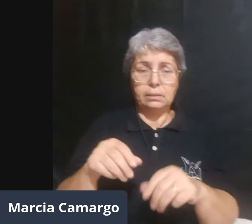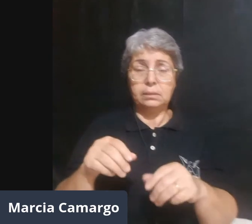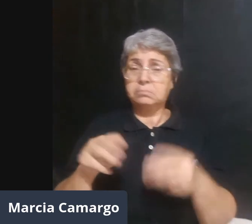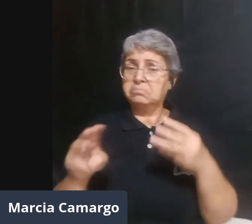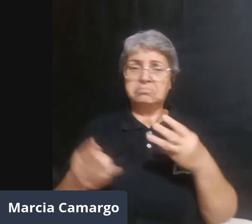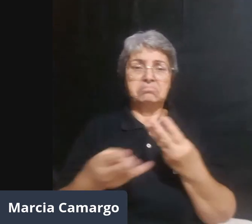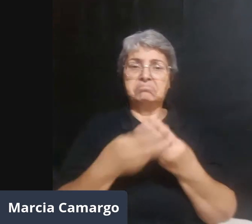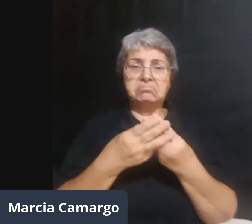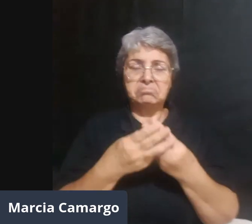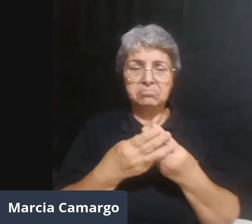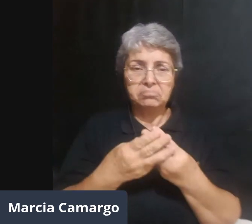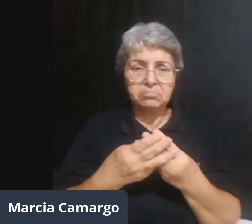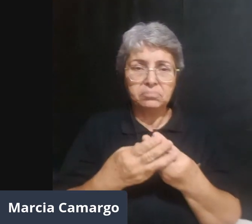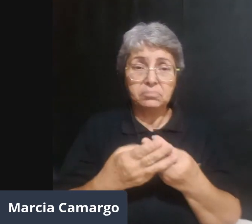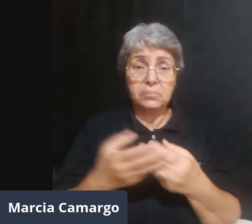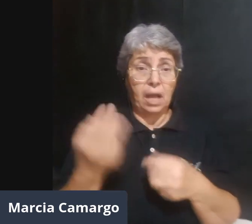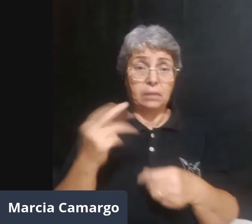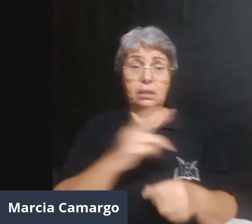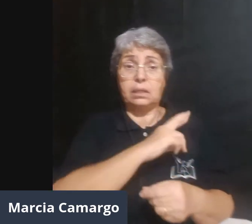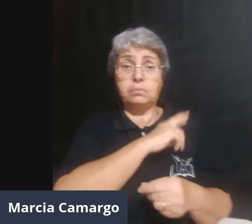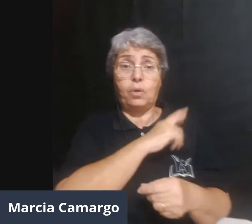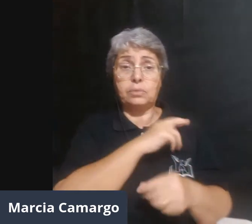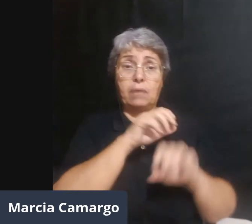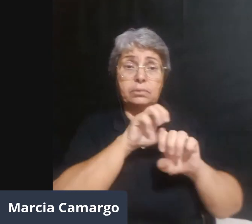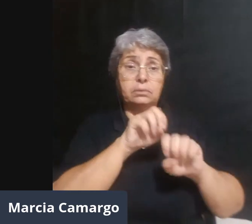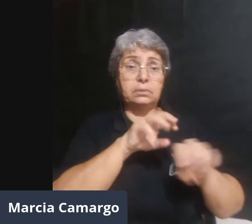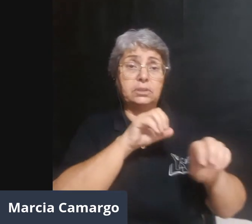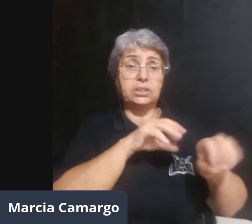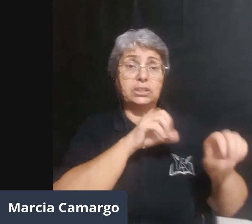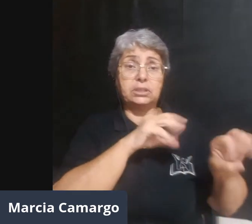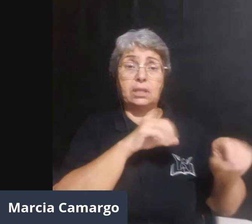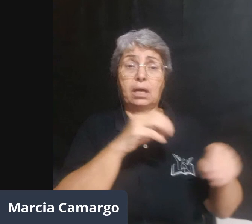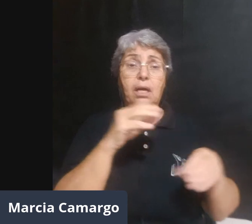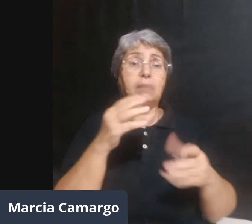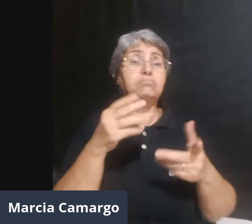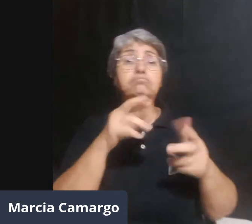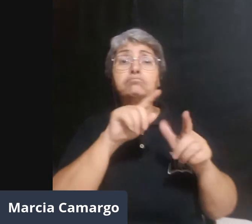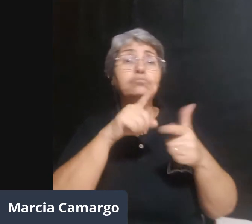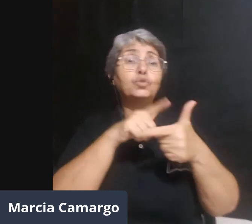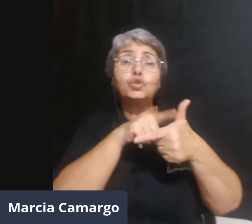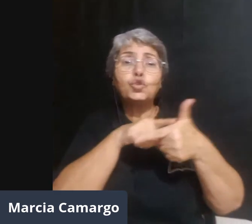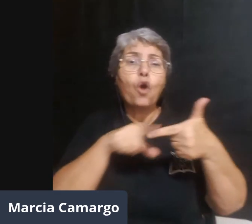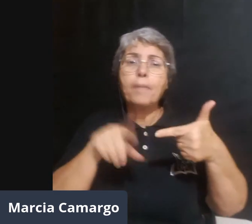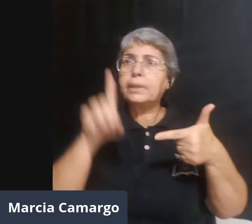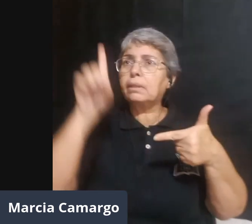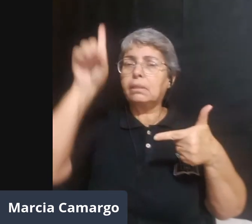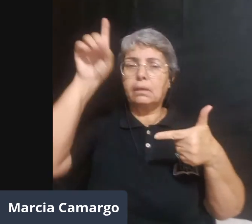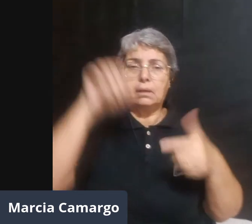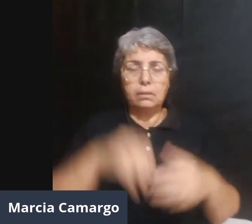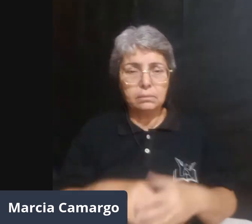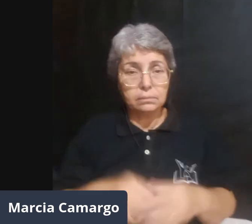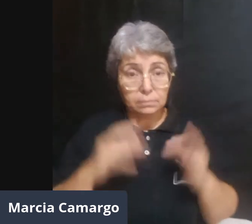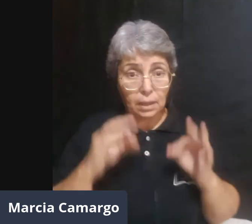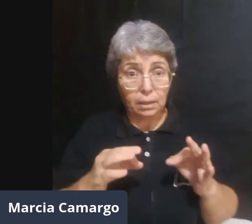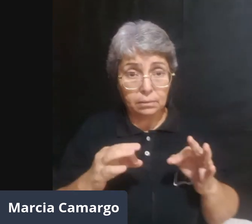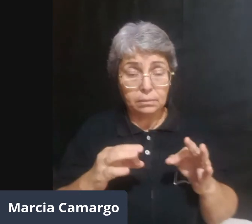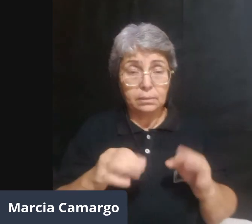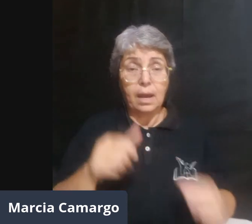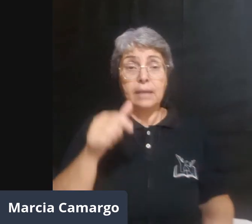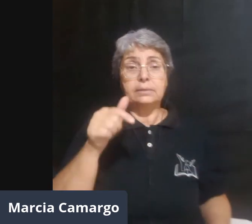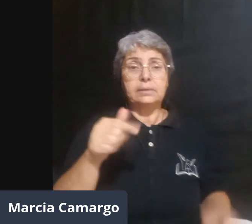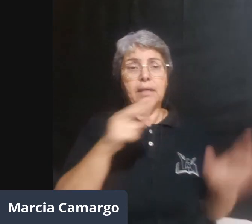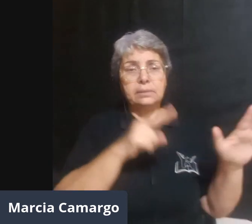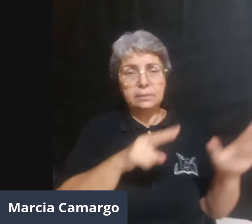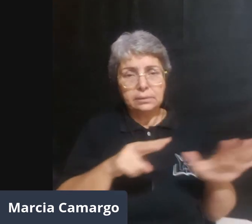guardador dos oráculos sagrados. As 7 semanas separadas para o povo de Daniel estavam cumpridas e os judeus